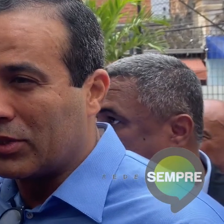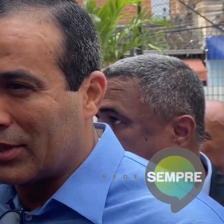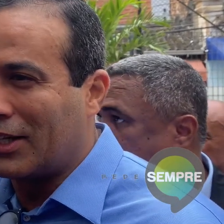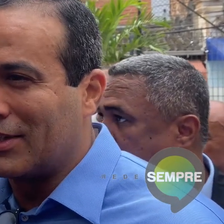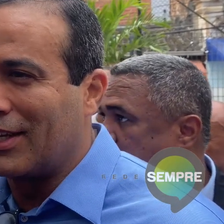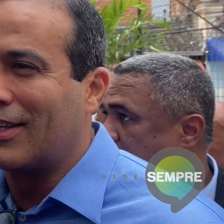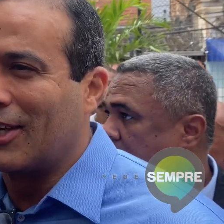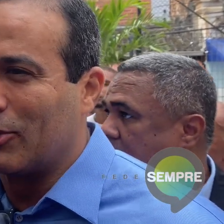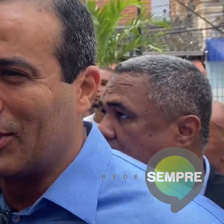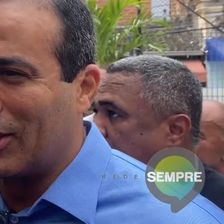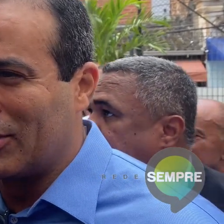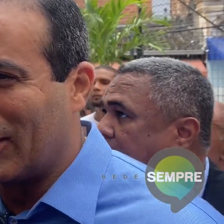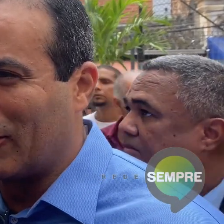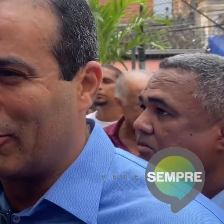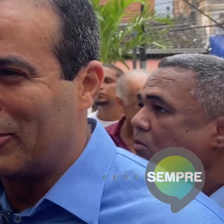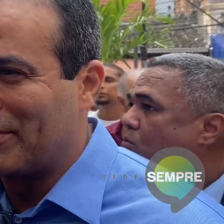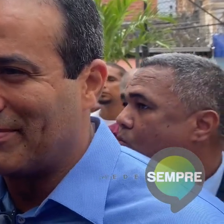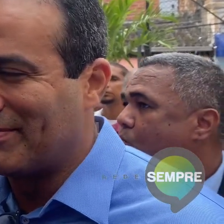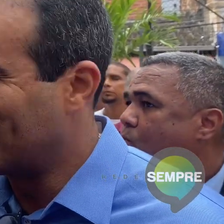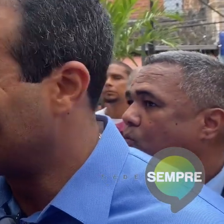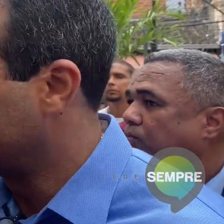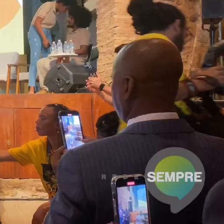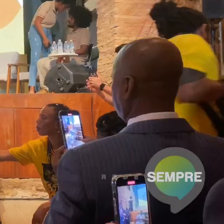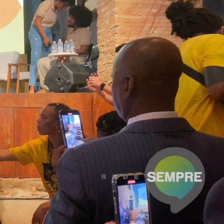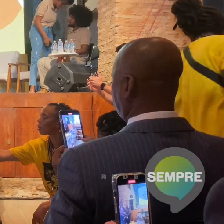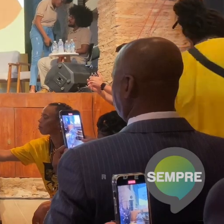que a nossa cidade tem, que é a nossa negritude.